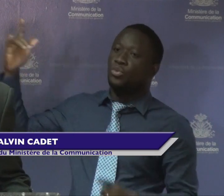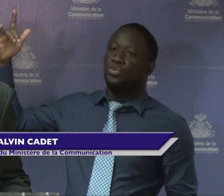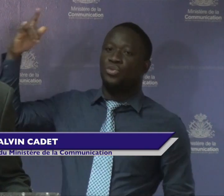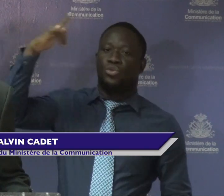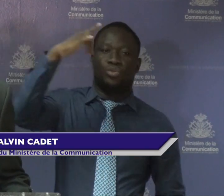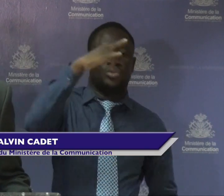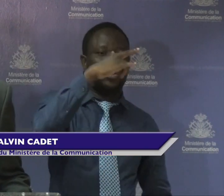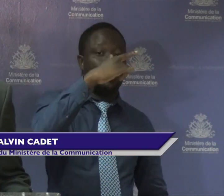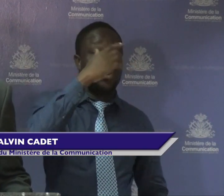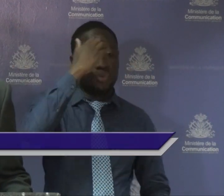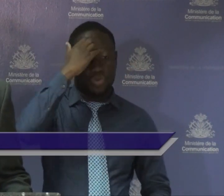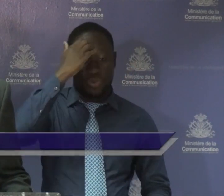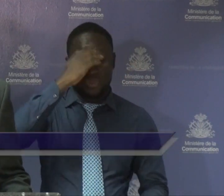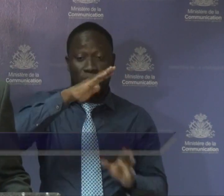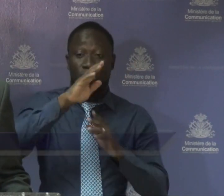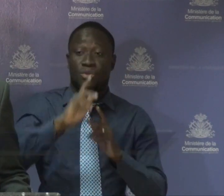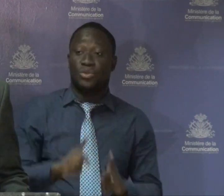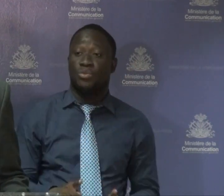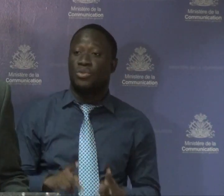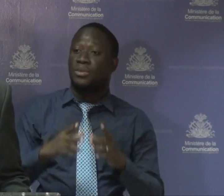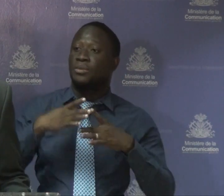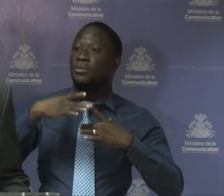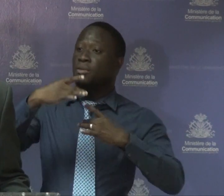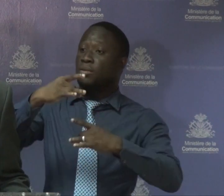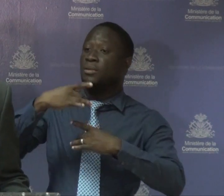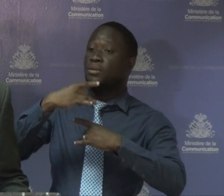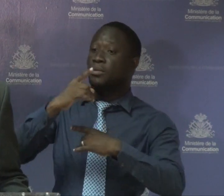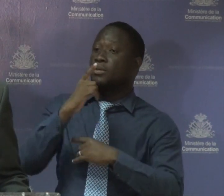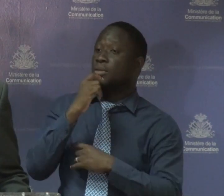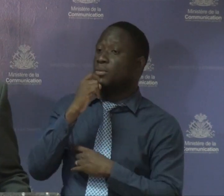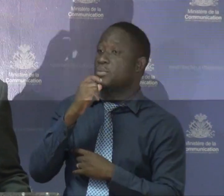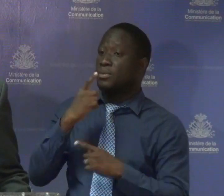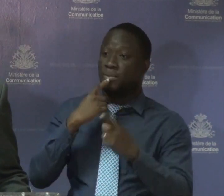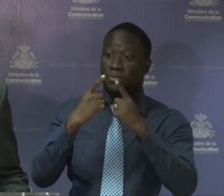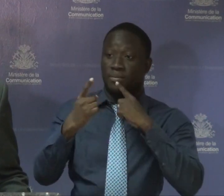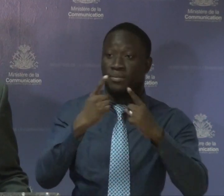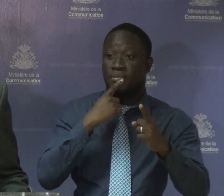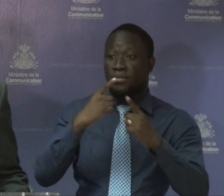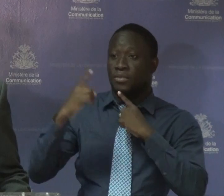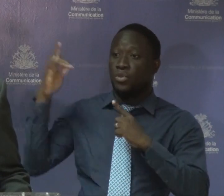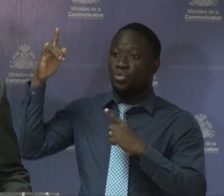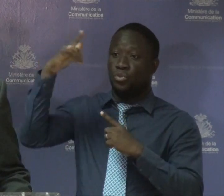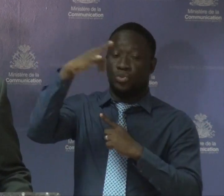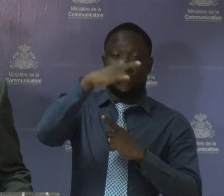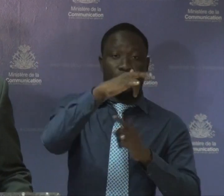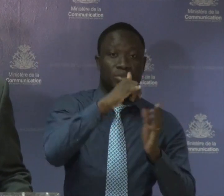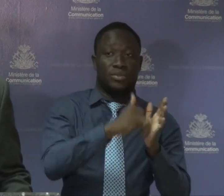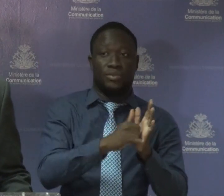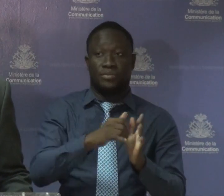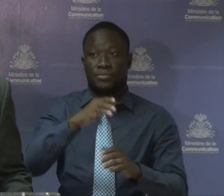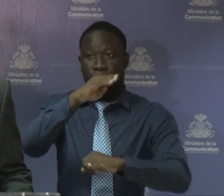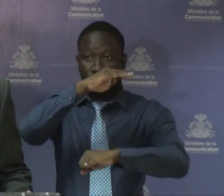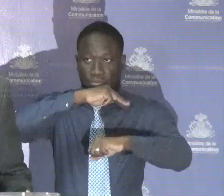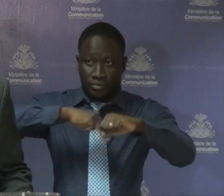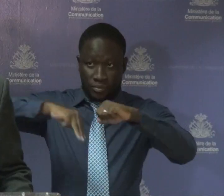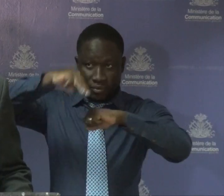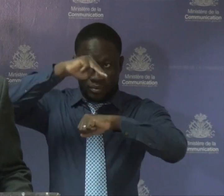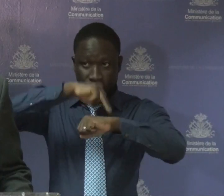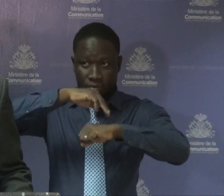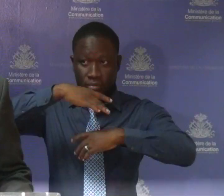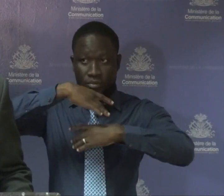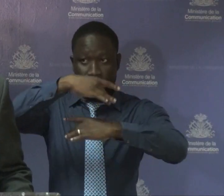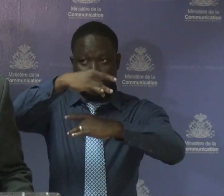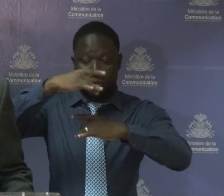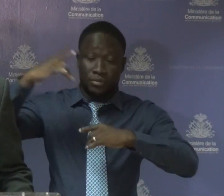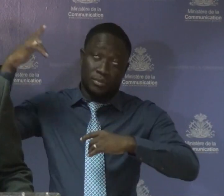que les affaires touristes, c'est affaires tout le monde. Et qui est-ce qui est mieux placé pour parler de ça? C'est la ministre du Tourisme,